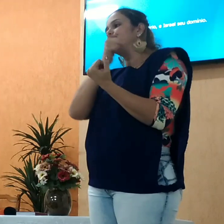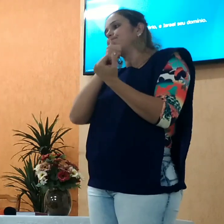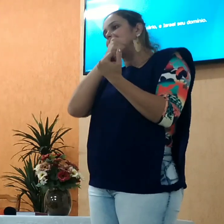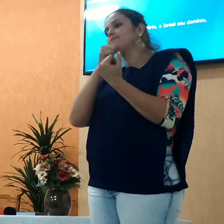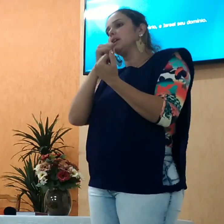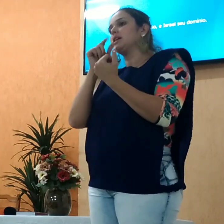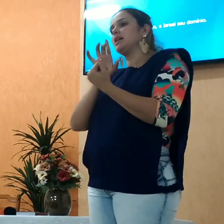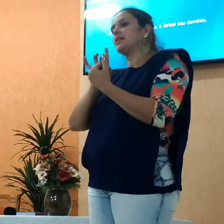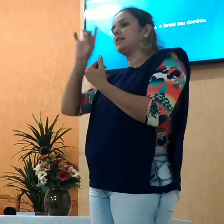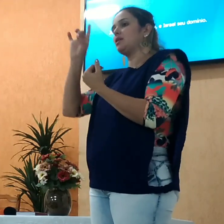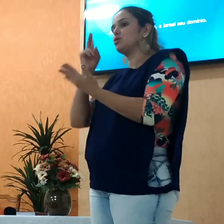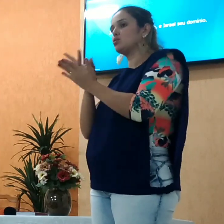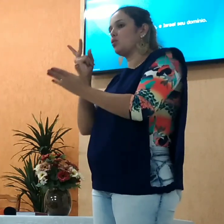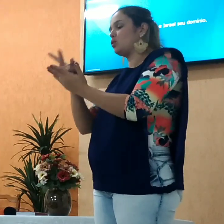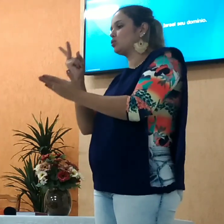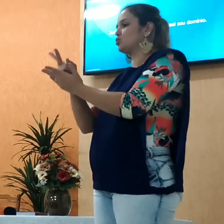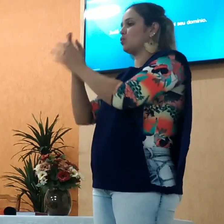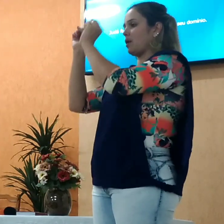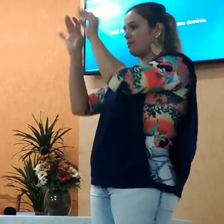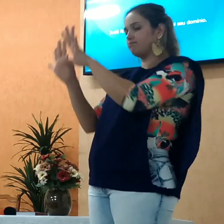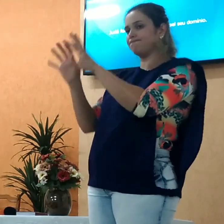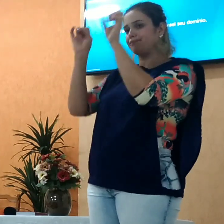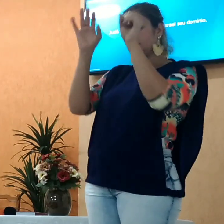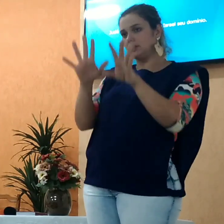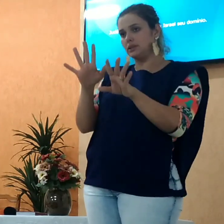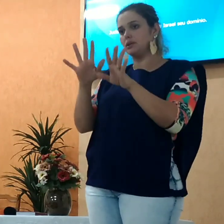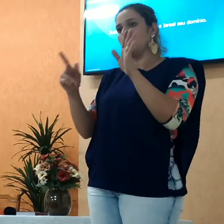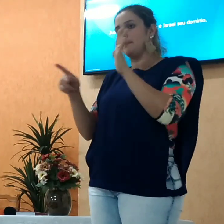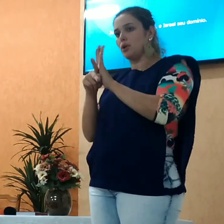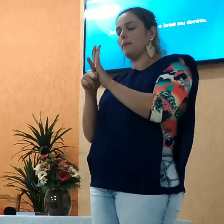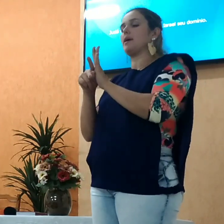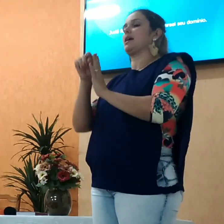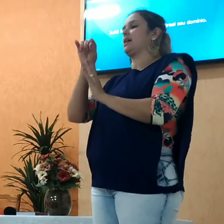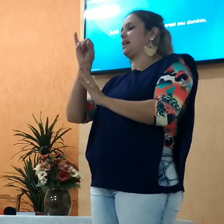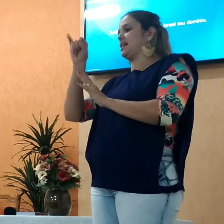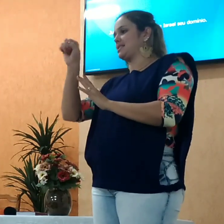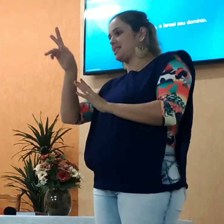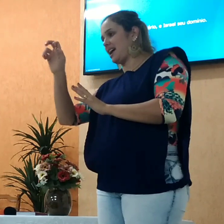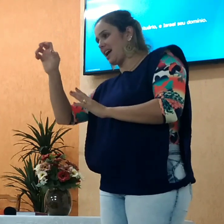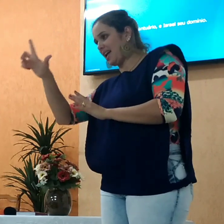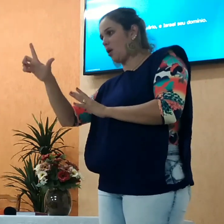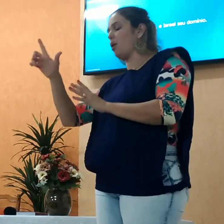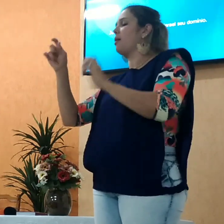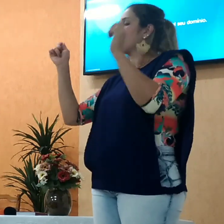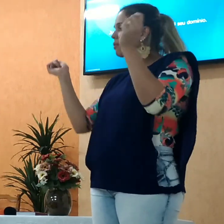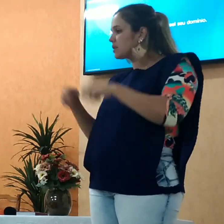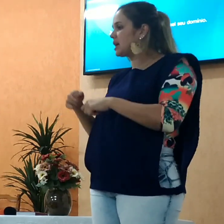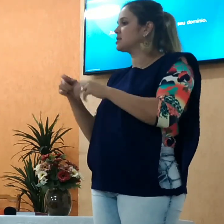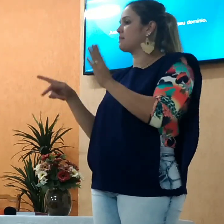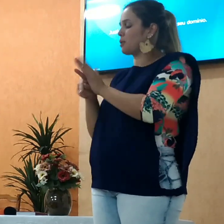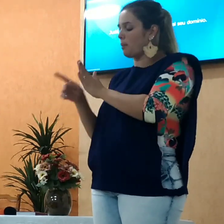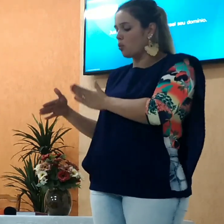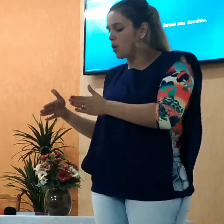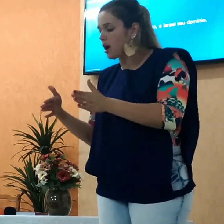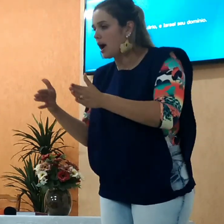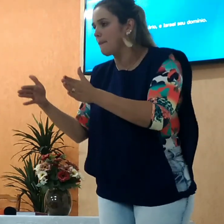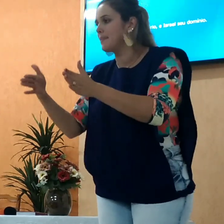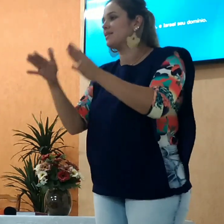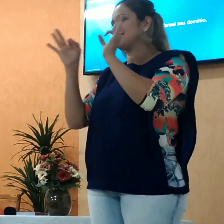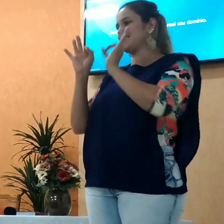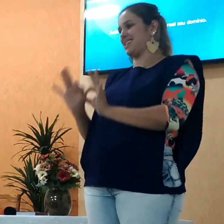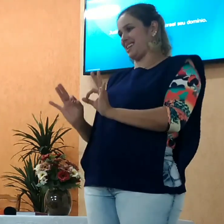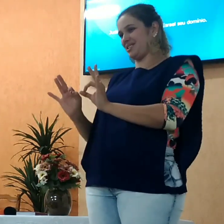Deus continuou a dominar aquele povo, a nação de Israel, para que ele pudesse andar nos seus caminhos,